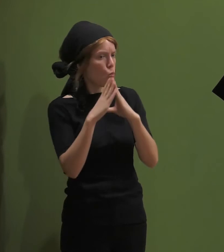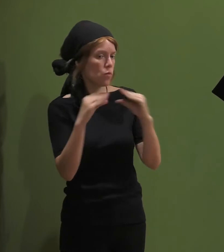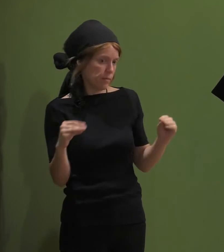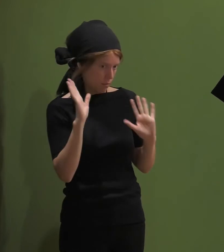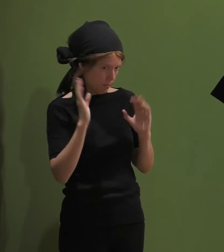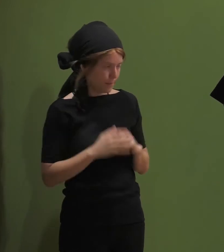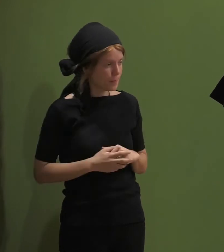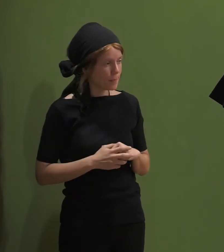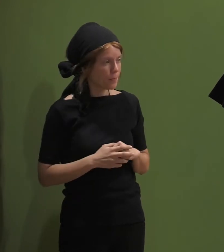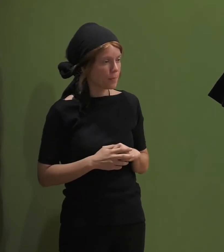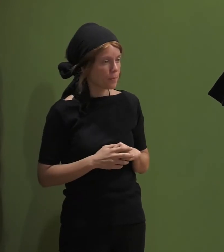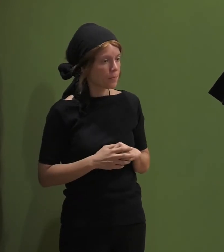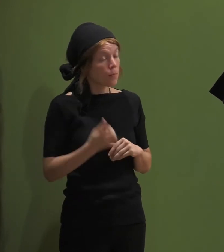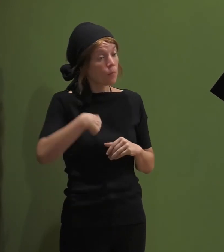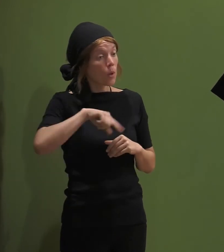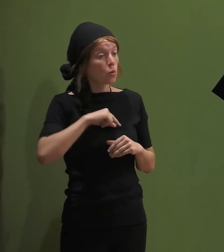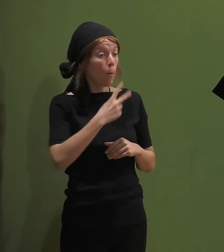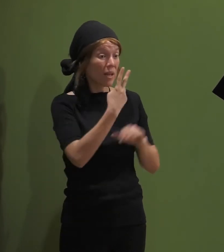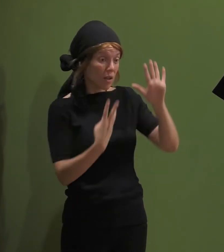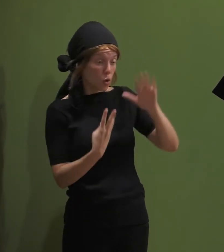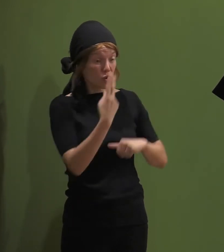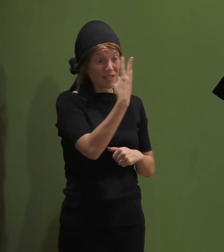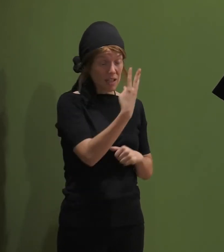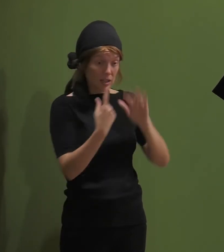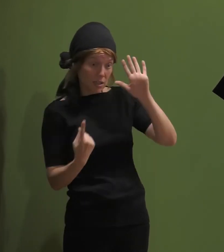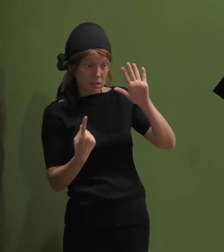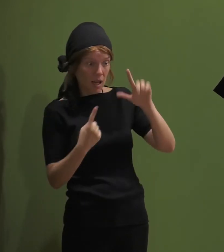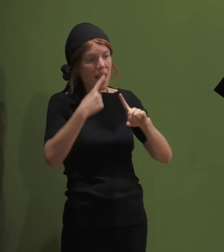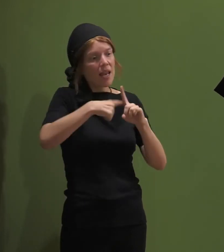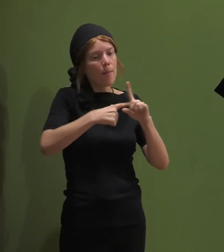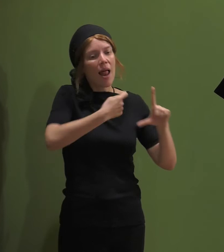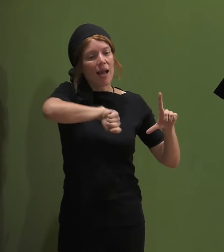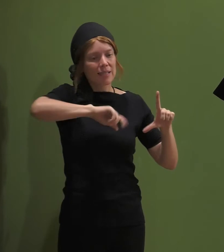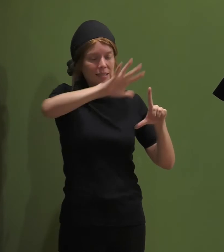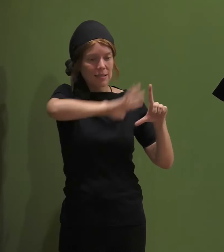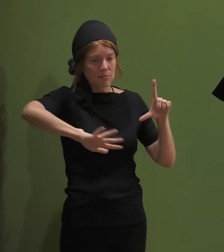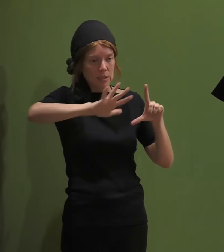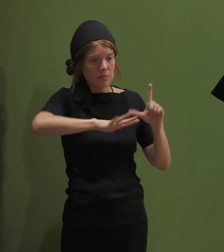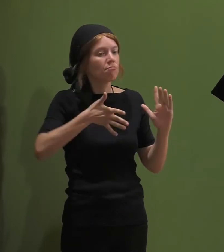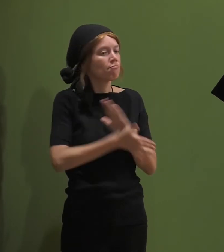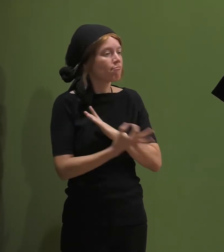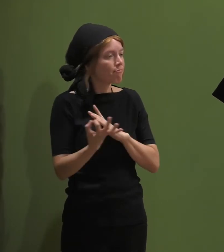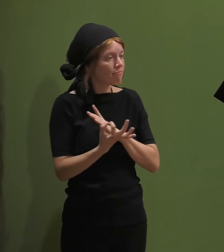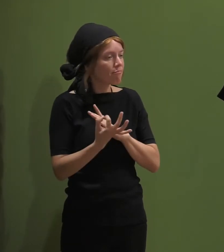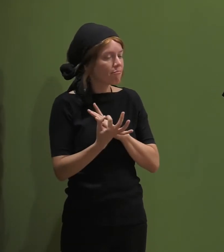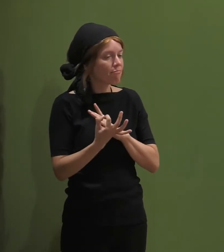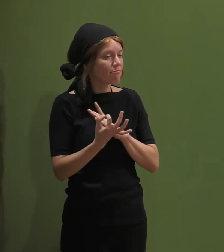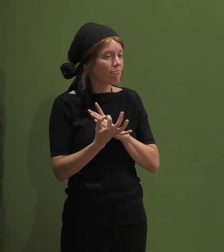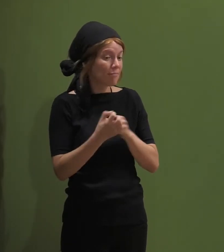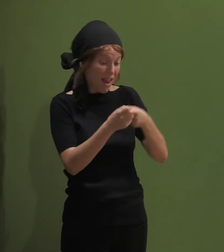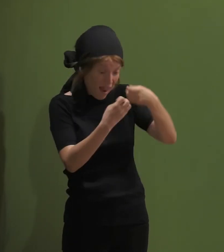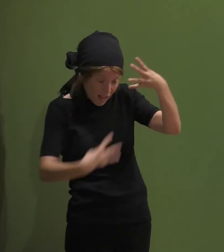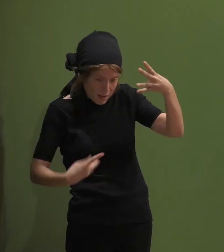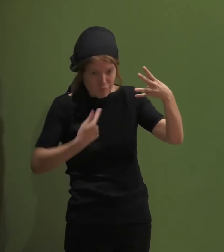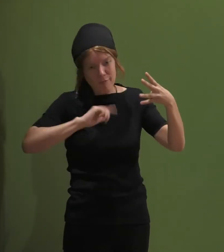universitarias. Y estamos entre la 28 y la 36 a nivel español, lo que supone situarnos en la primera mitad de esa